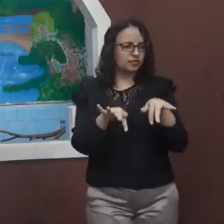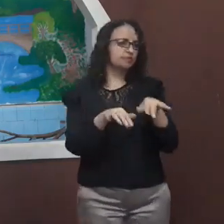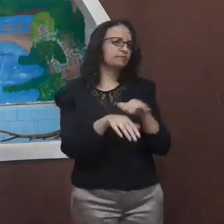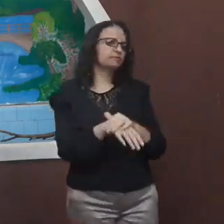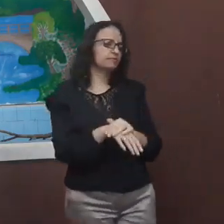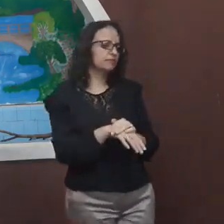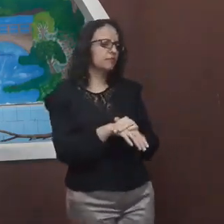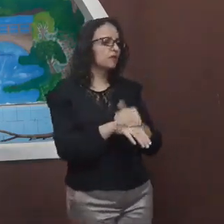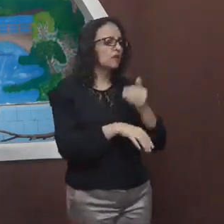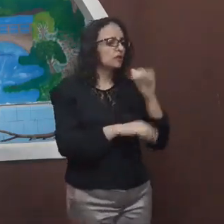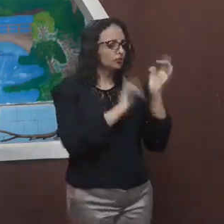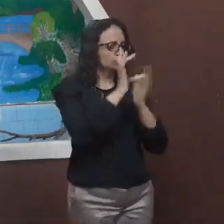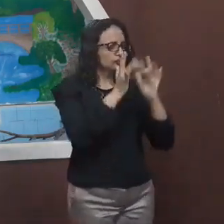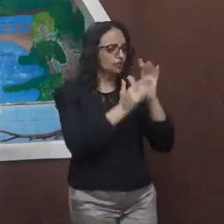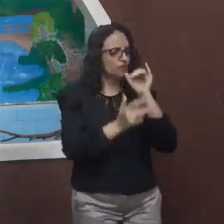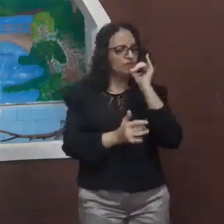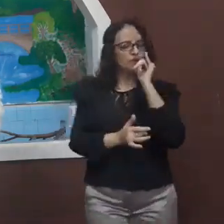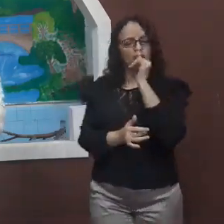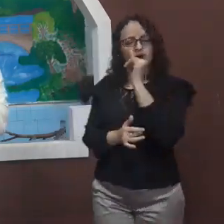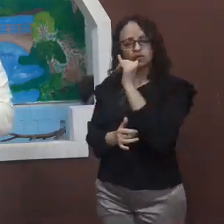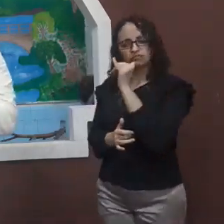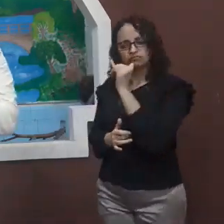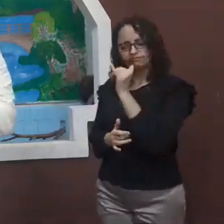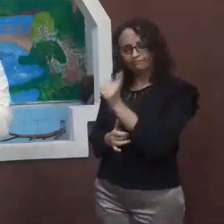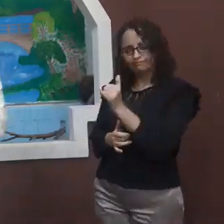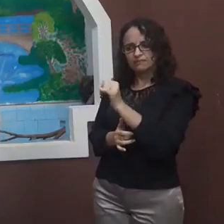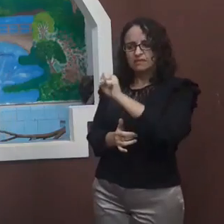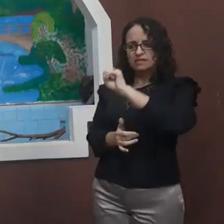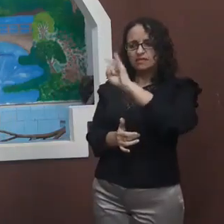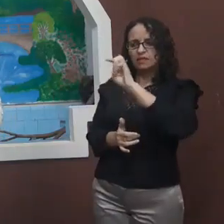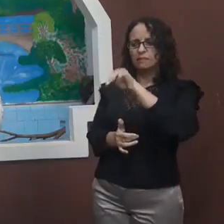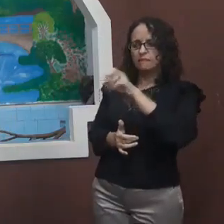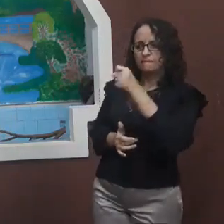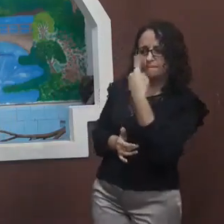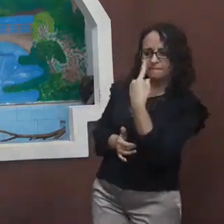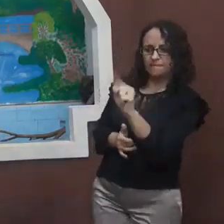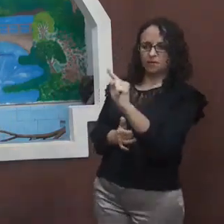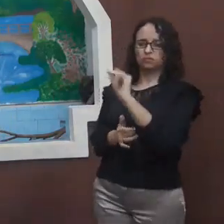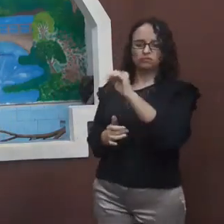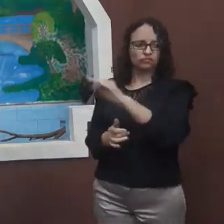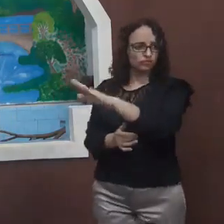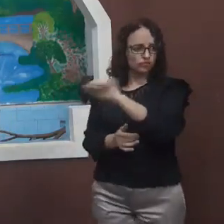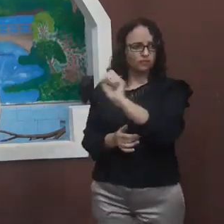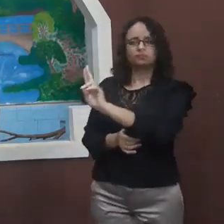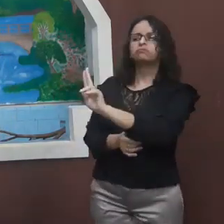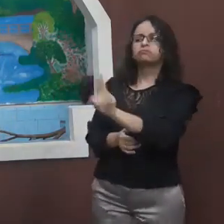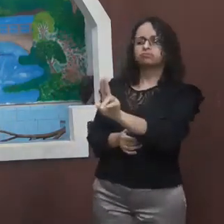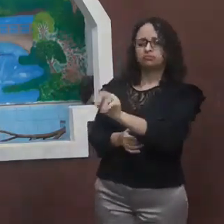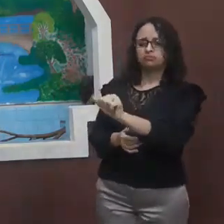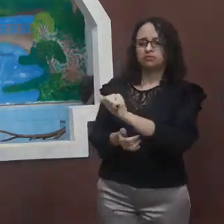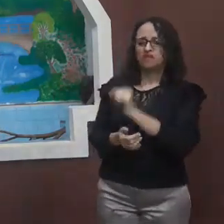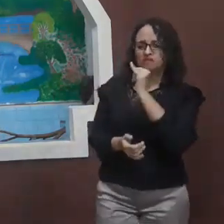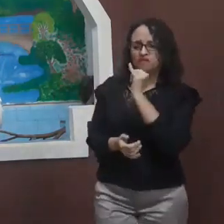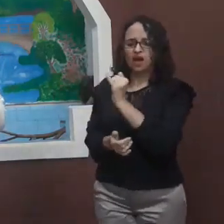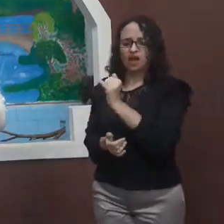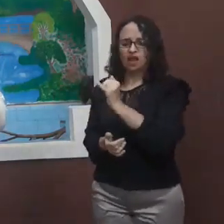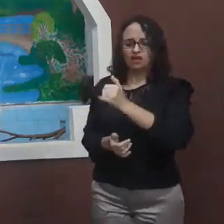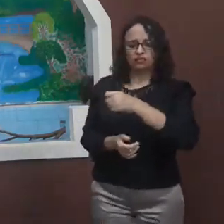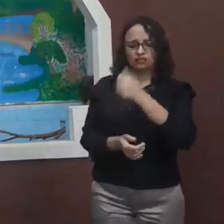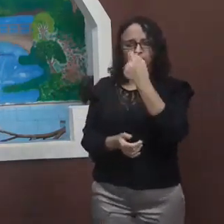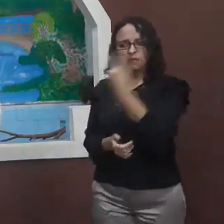Simão, Simão. E nós vemos Jesus dando essa expressão aqui, chamando duas